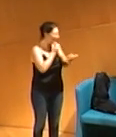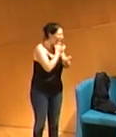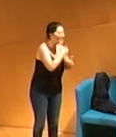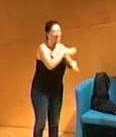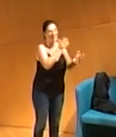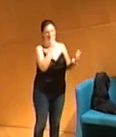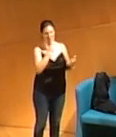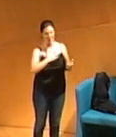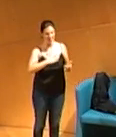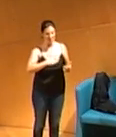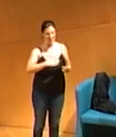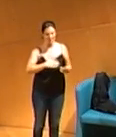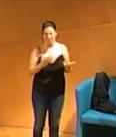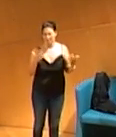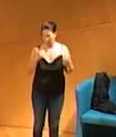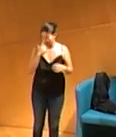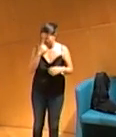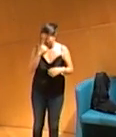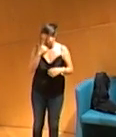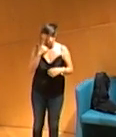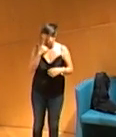même un grand mot à la mode, hein,